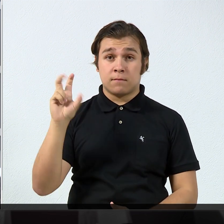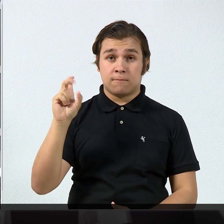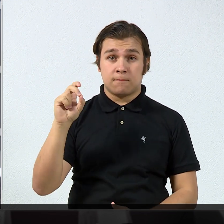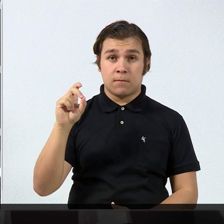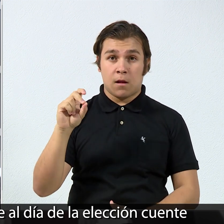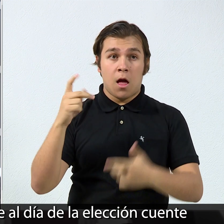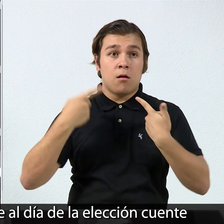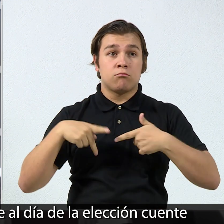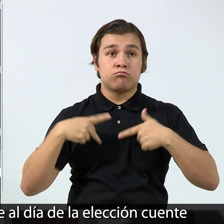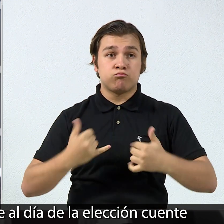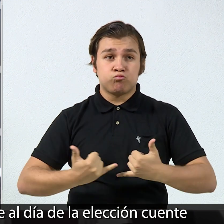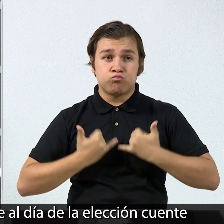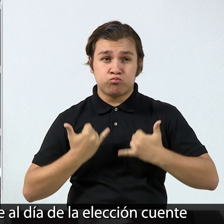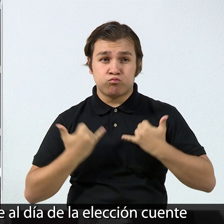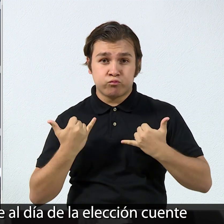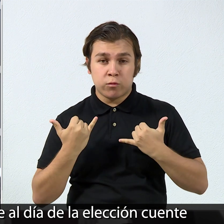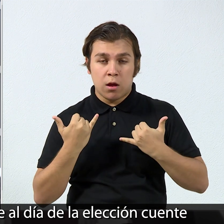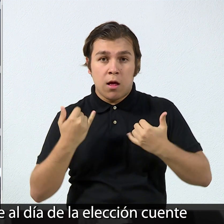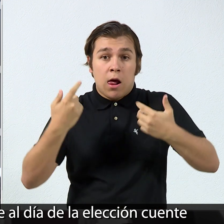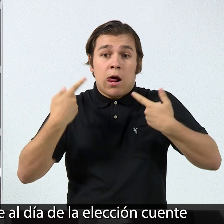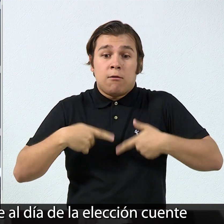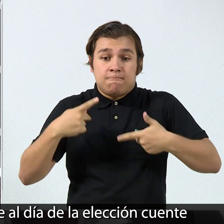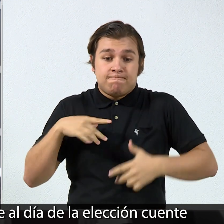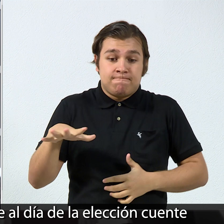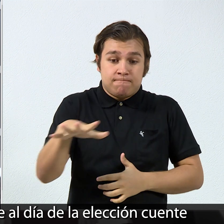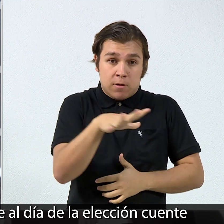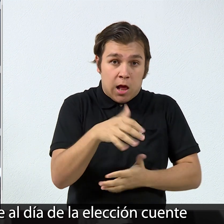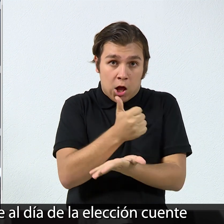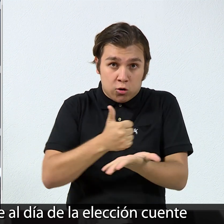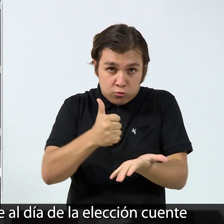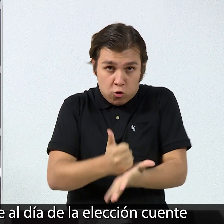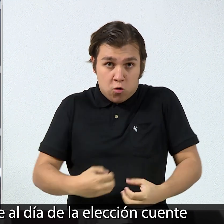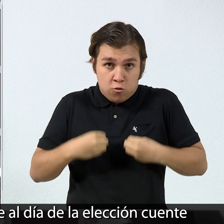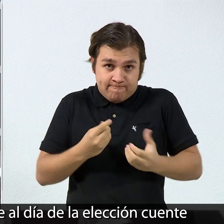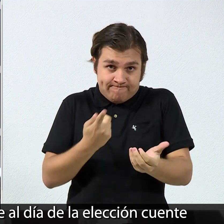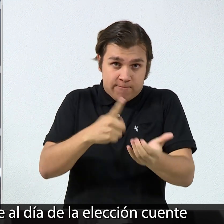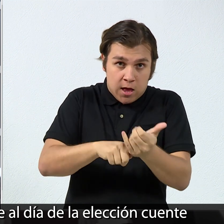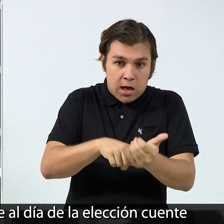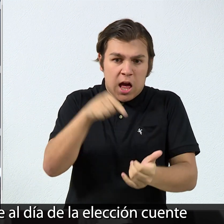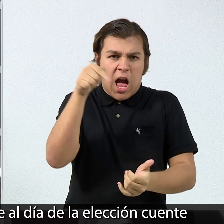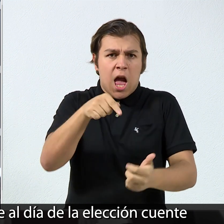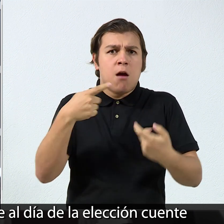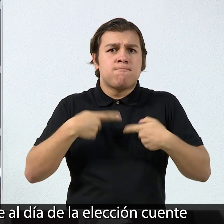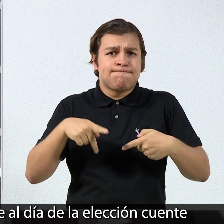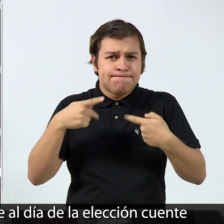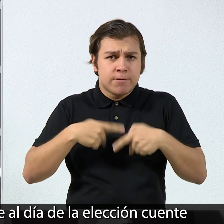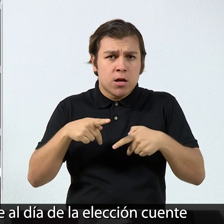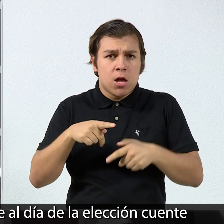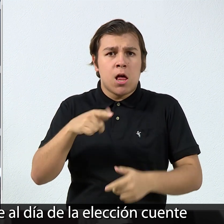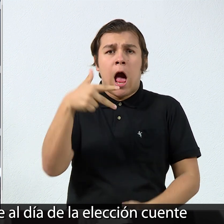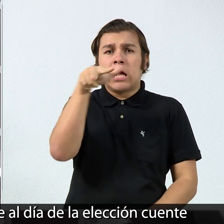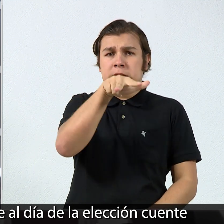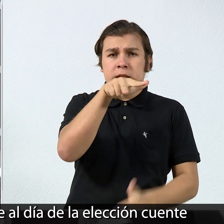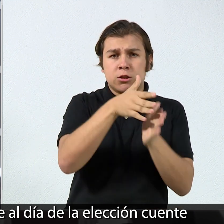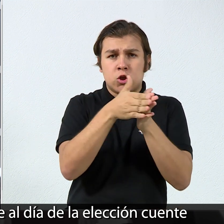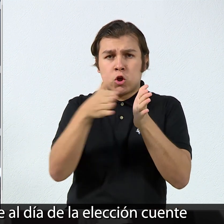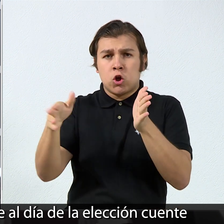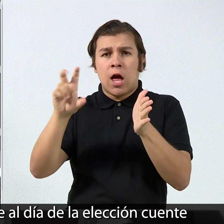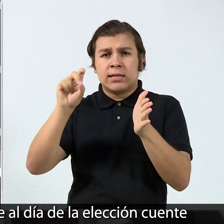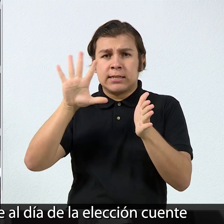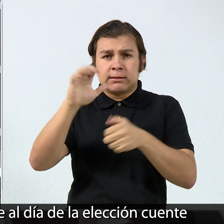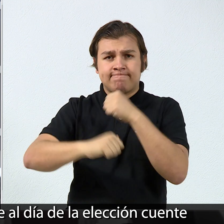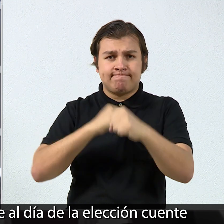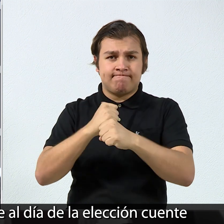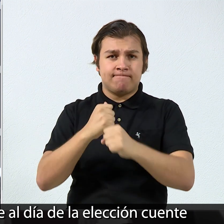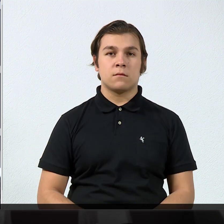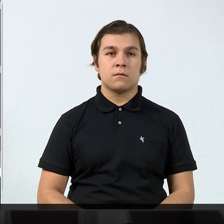Persona joven, ciudadana o ciudadano que al día de la elección cuente con una edad entre los 18 y 35